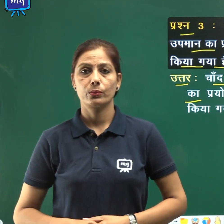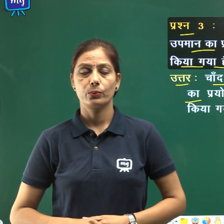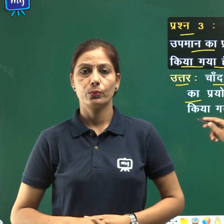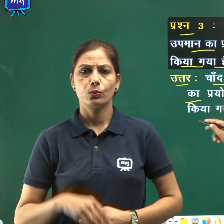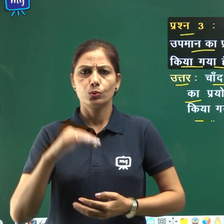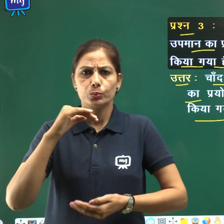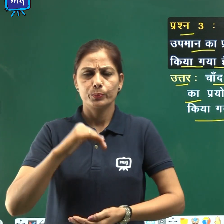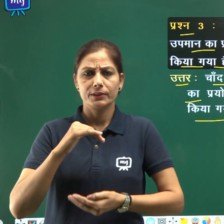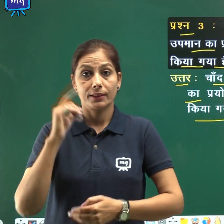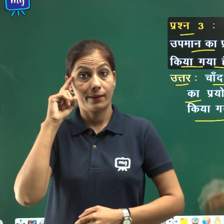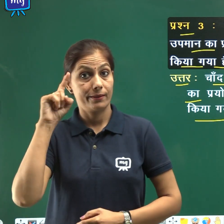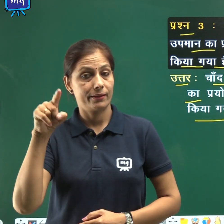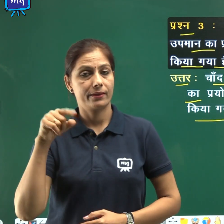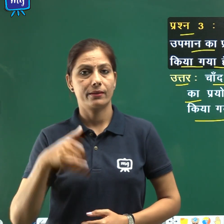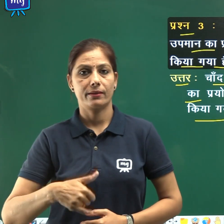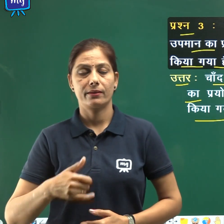बच्चे के लिए किया गया है।